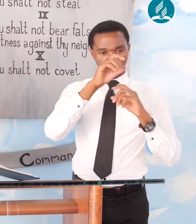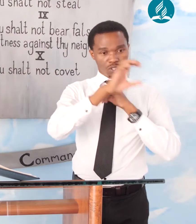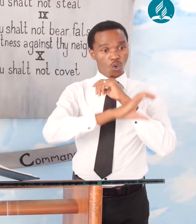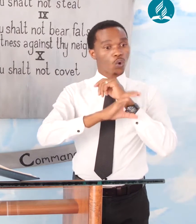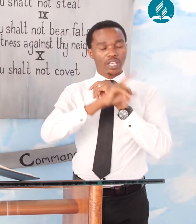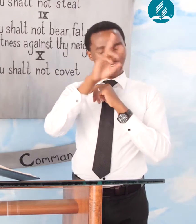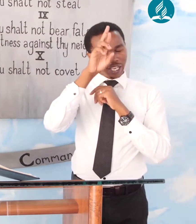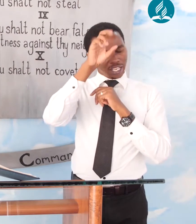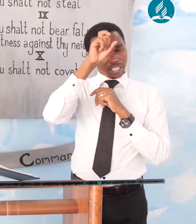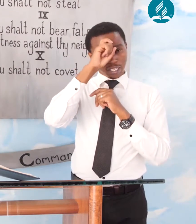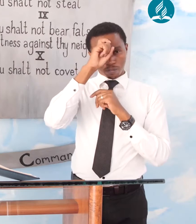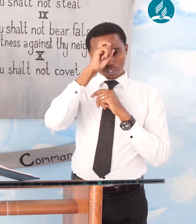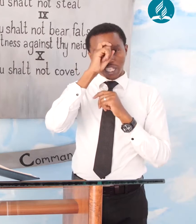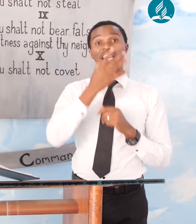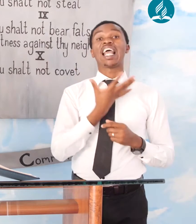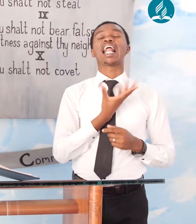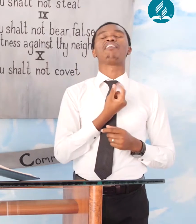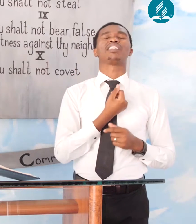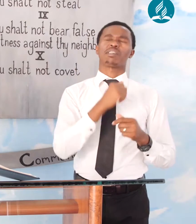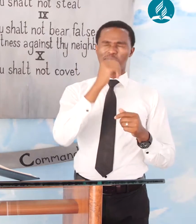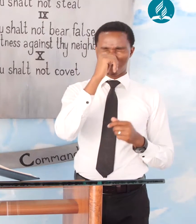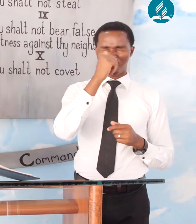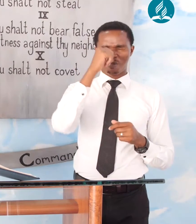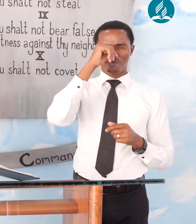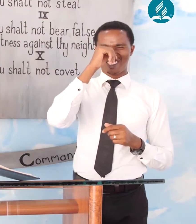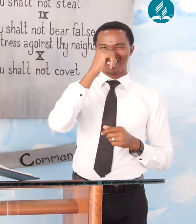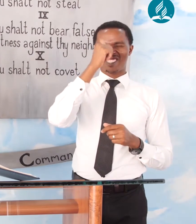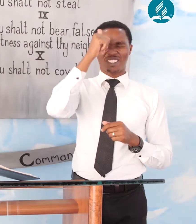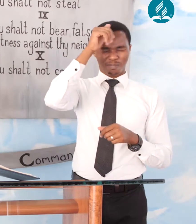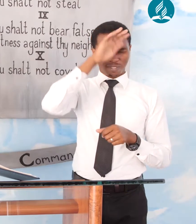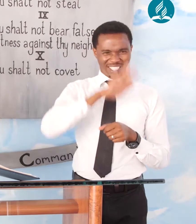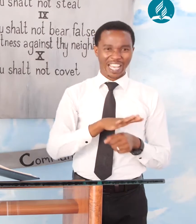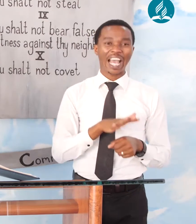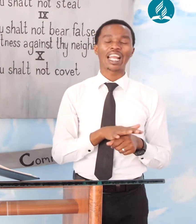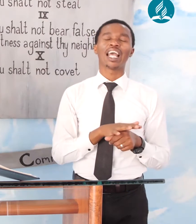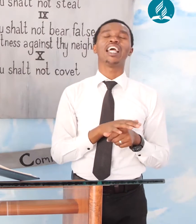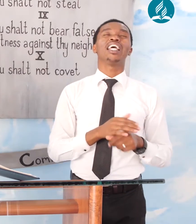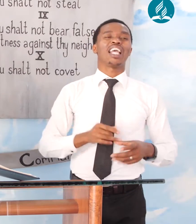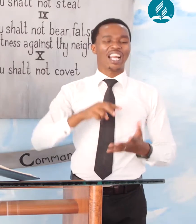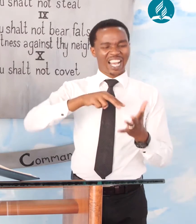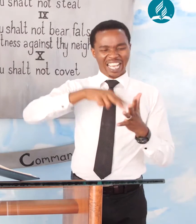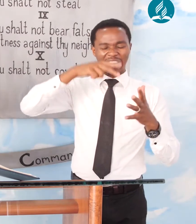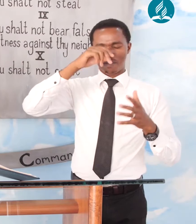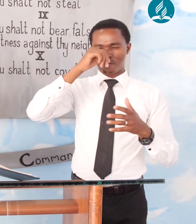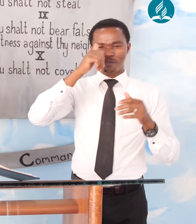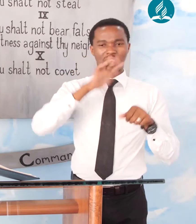nta nubwo ari no gushidikanya yari afite zira confidence yari yemeye yari stable